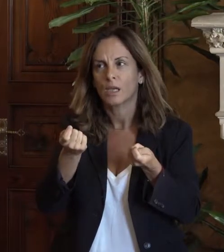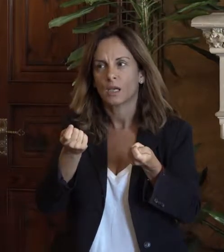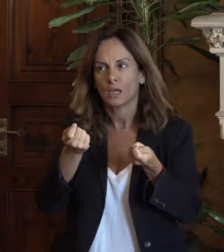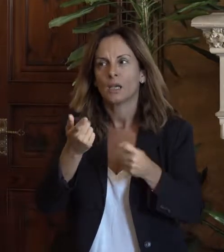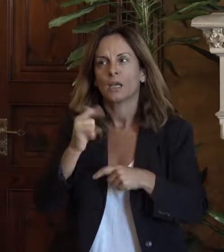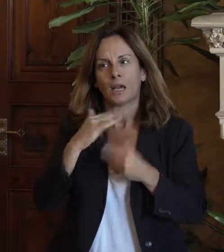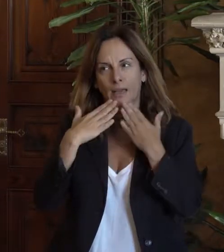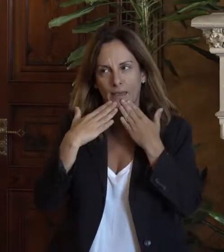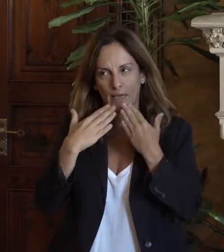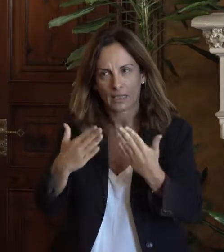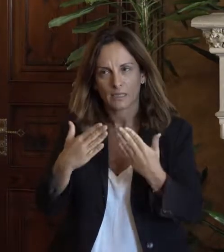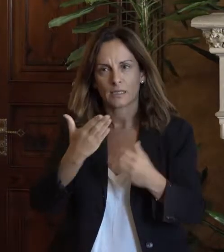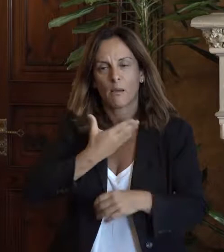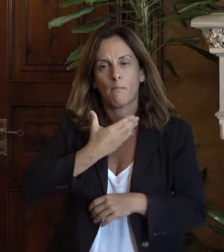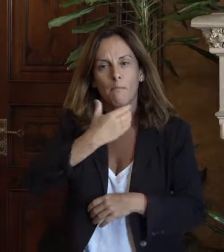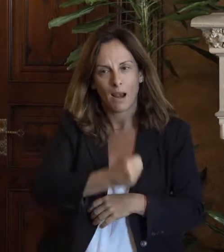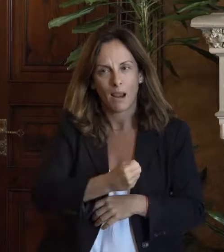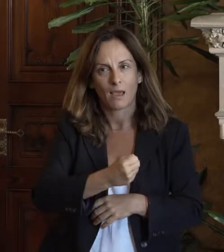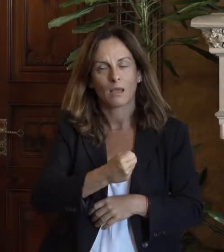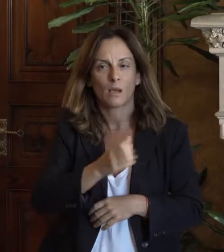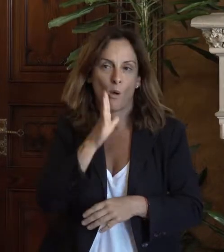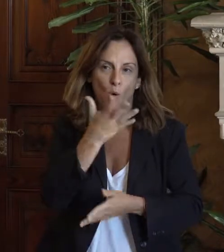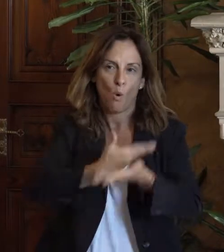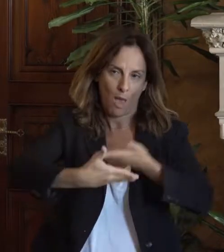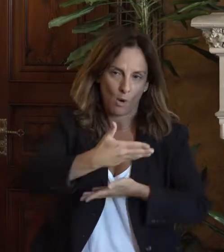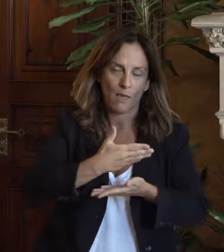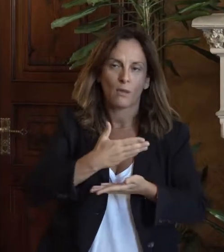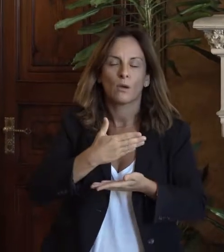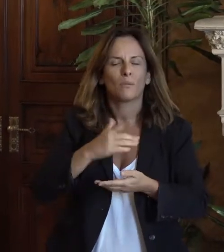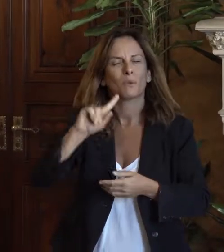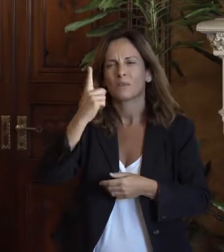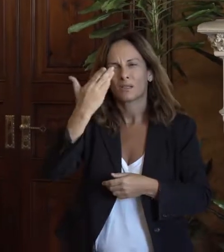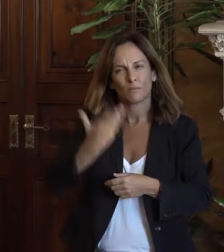aquest agraïment en Esbalda, però sobretot el que crec que és important traslladar és que